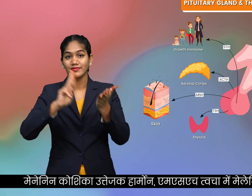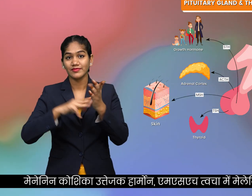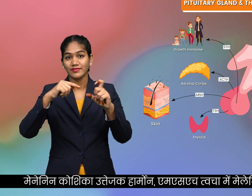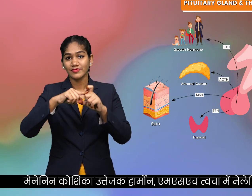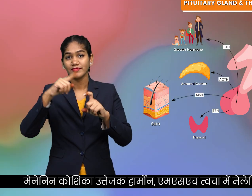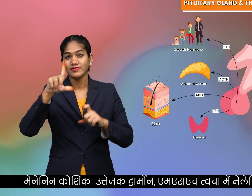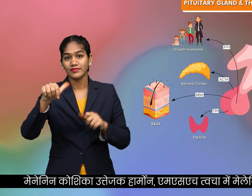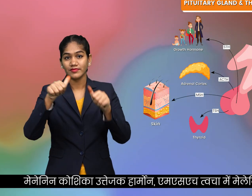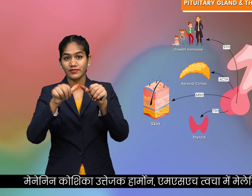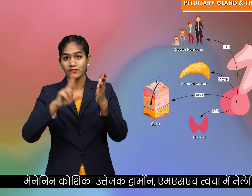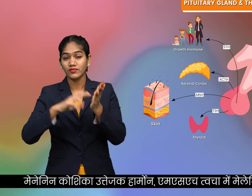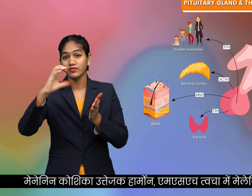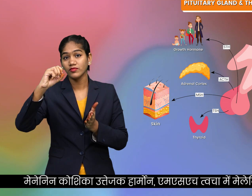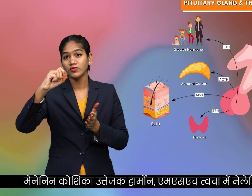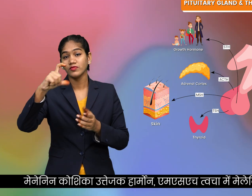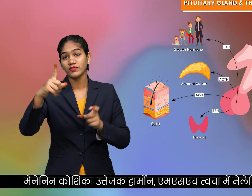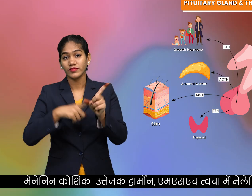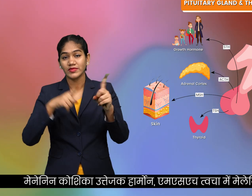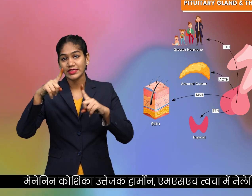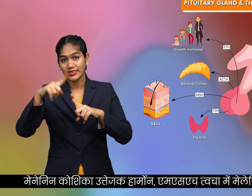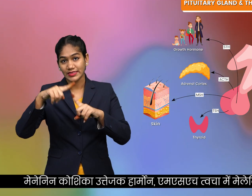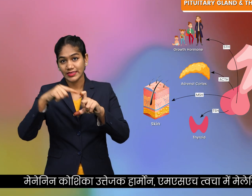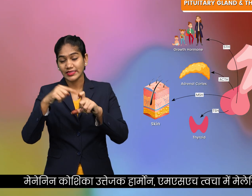मेनेनिन कोशिका उत्तेजक हार्मोन